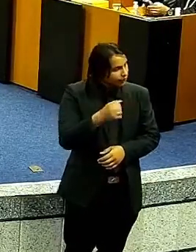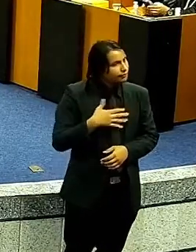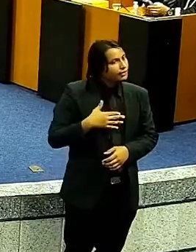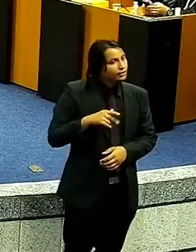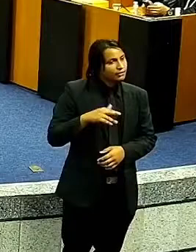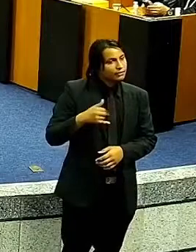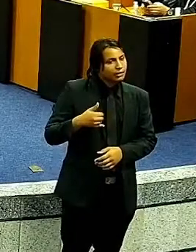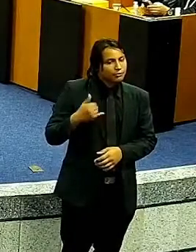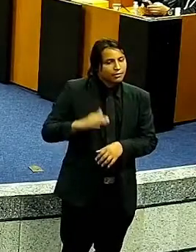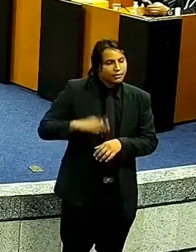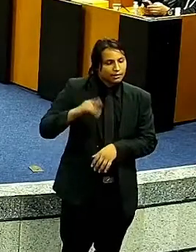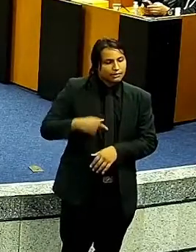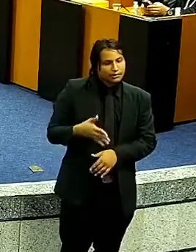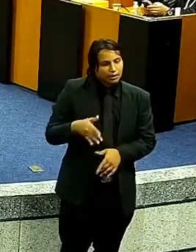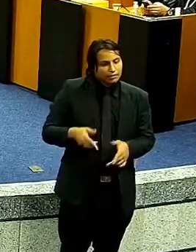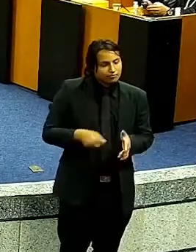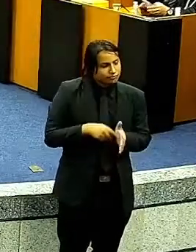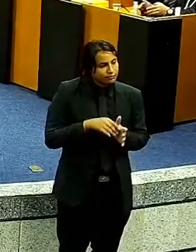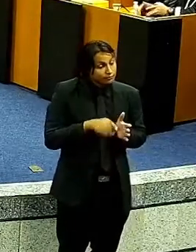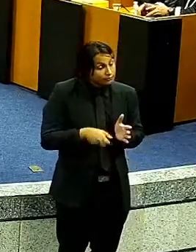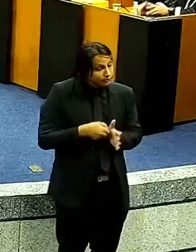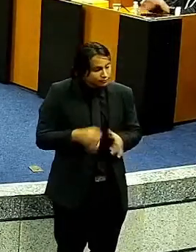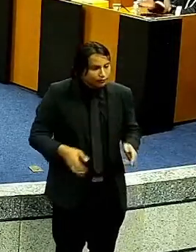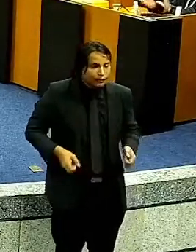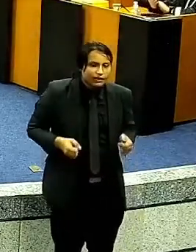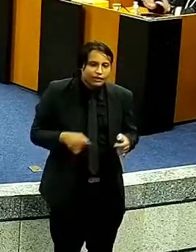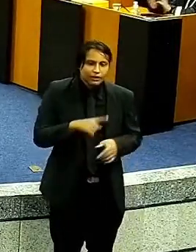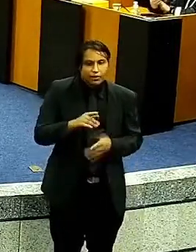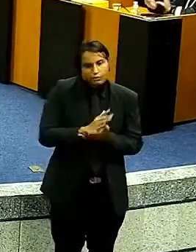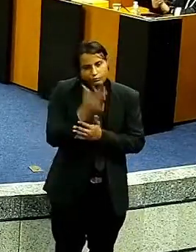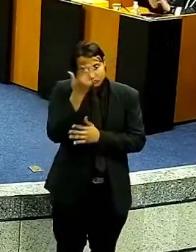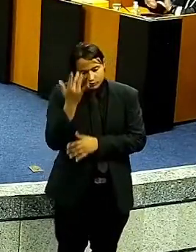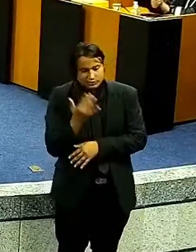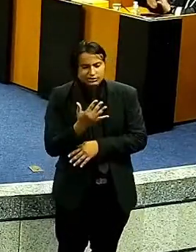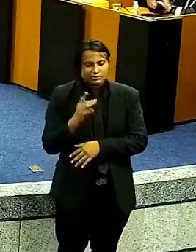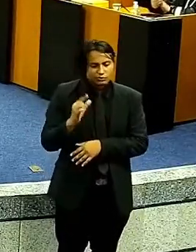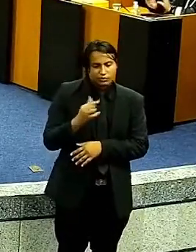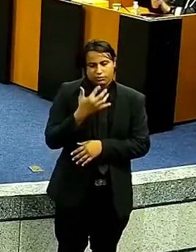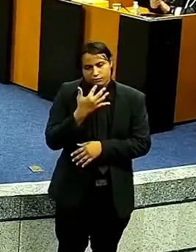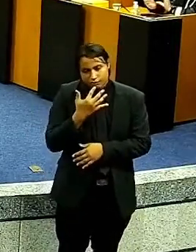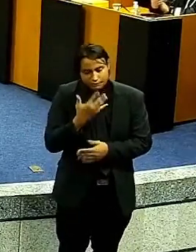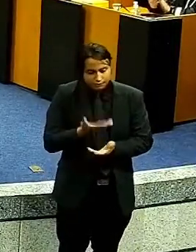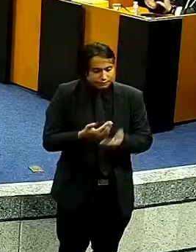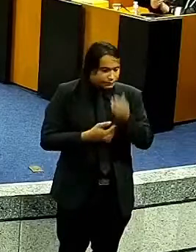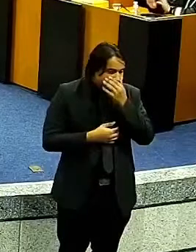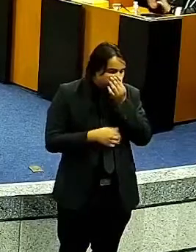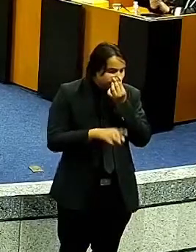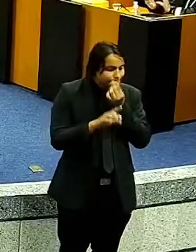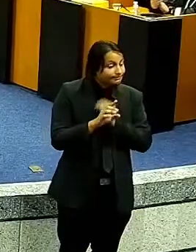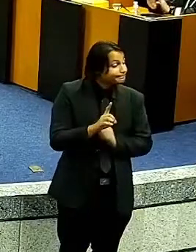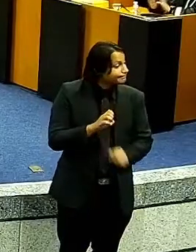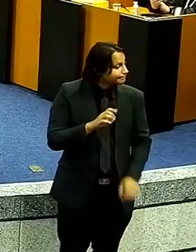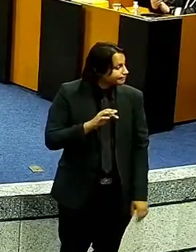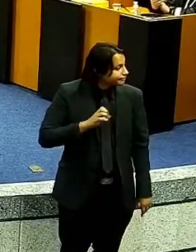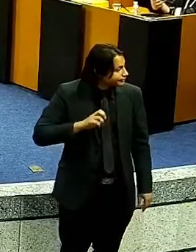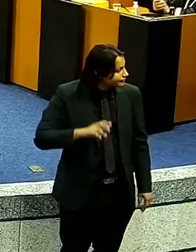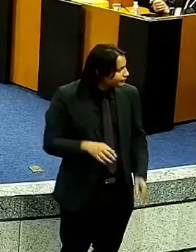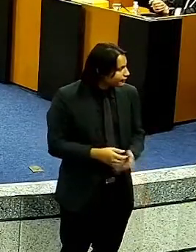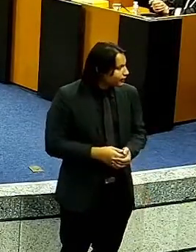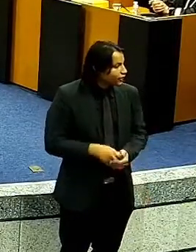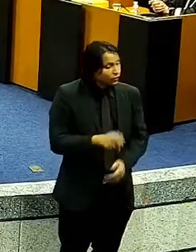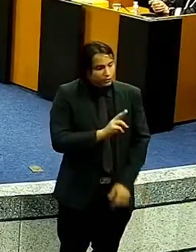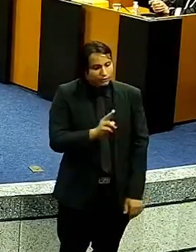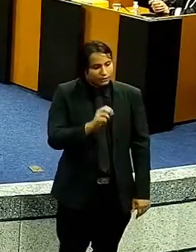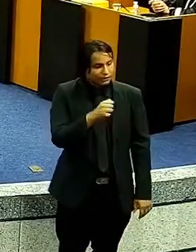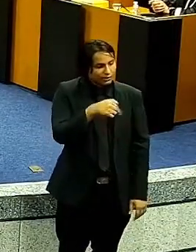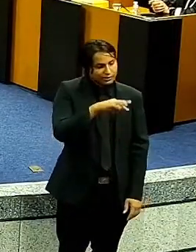velha cadeirante que tá aqui na frente poucas pessoas conhecem Bebete cujo nome é